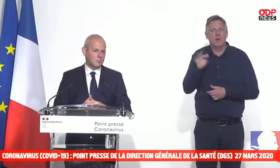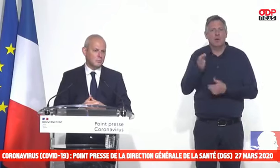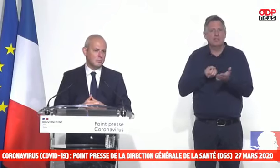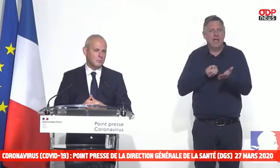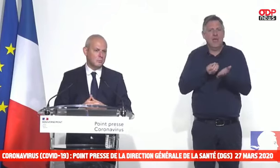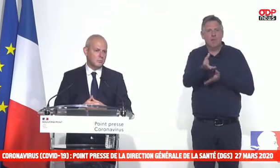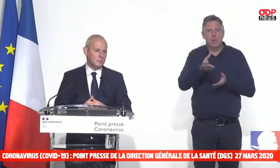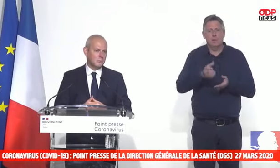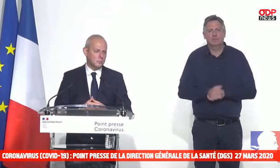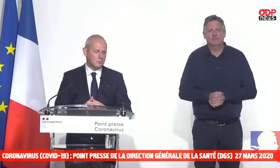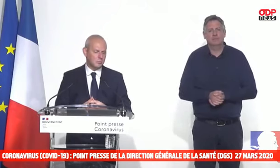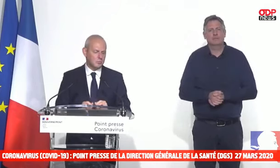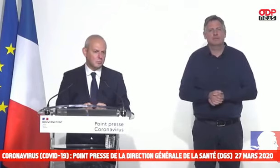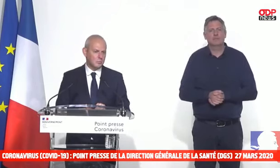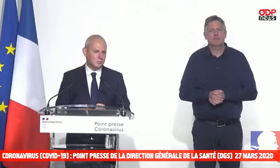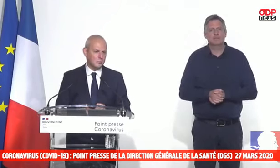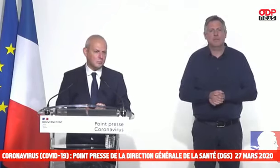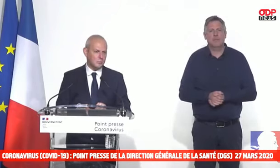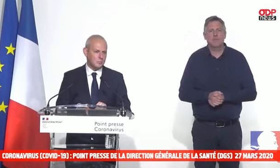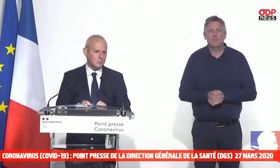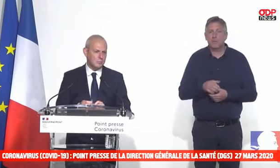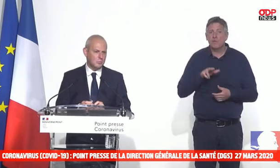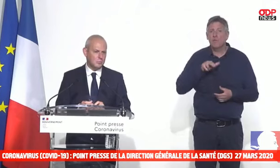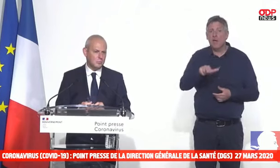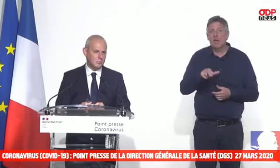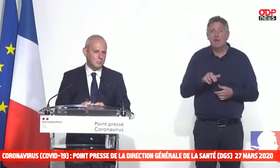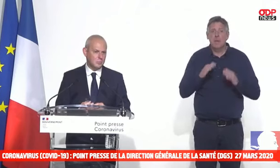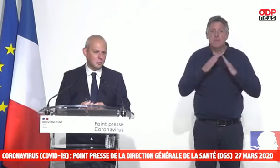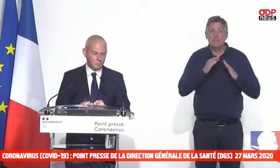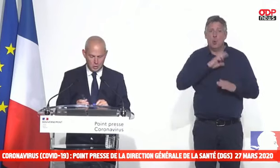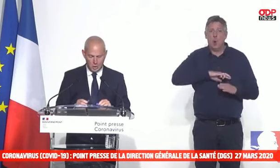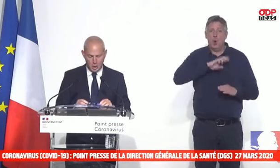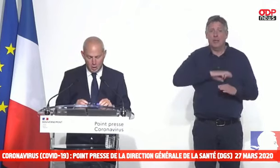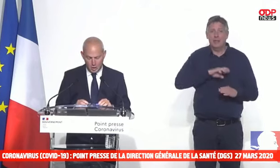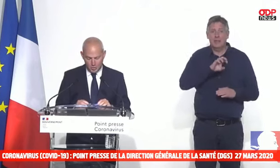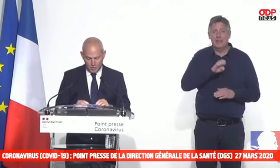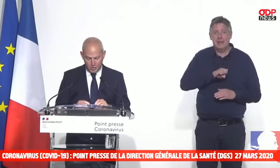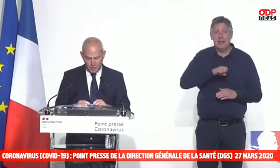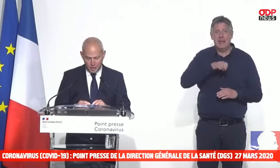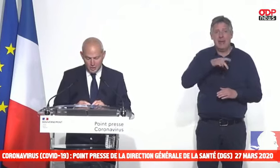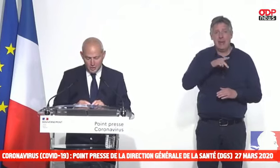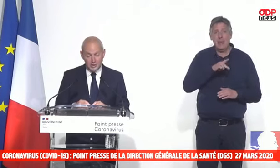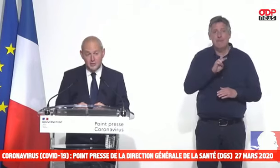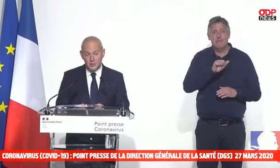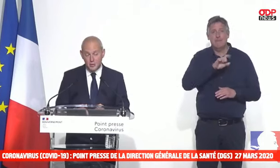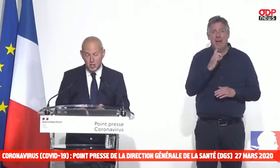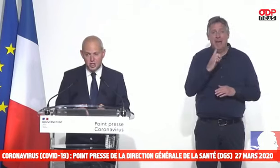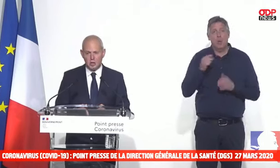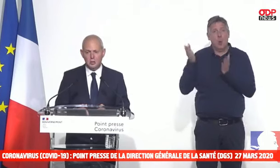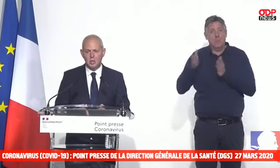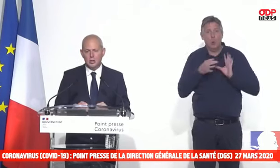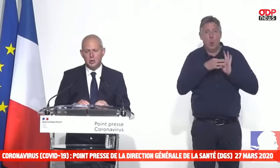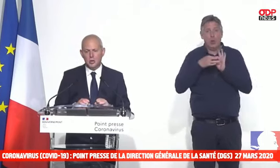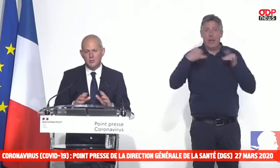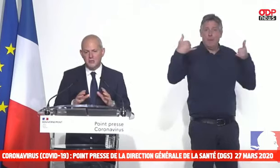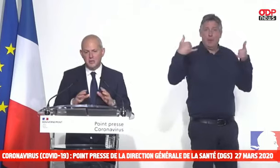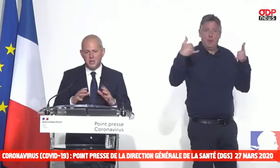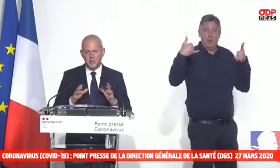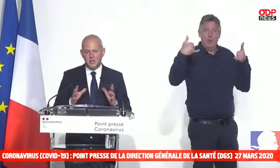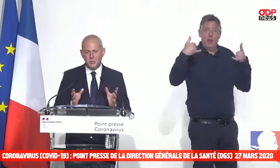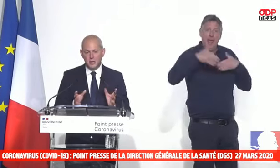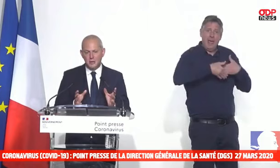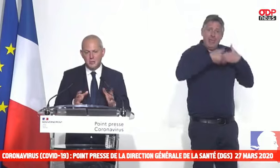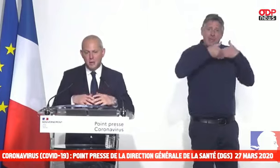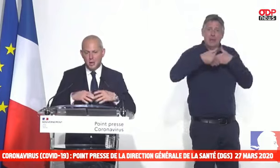prévu la mise en place d'un lien type hotline entre les EHPAD et les hôpitaux ? Alors, c'est un lien qui existe déjà. Comme vous le savez,